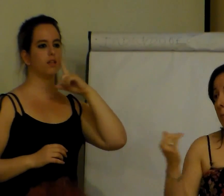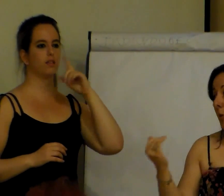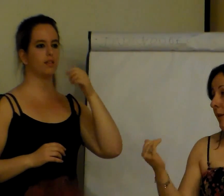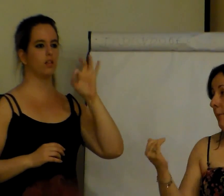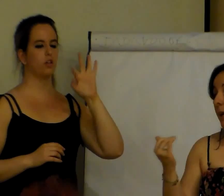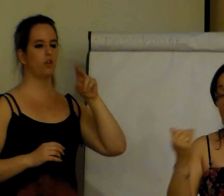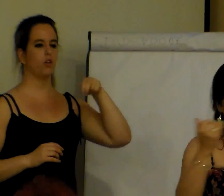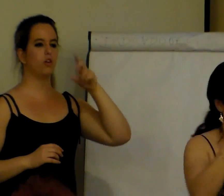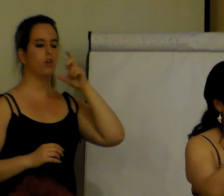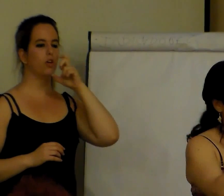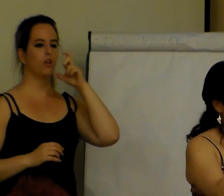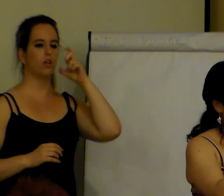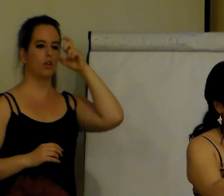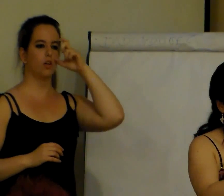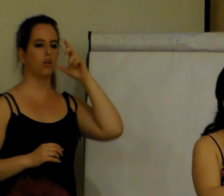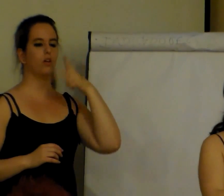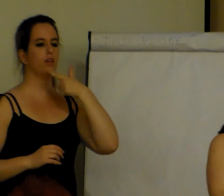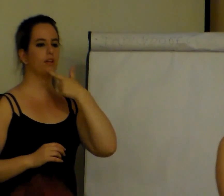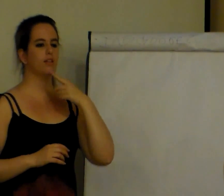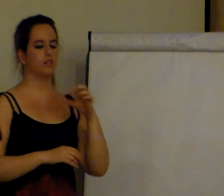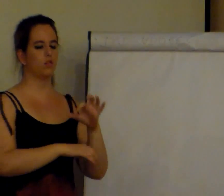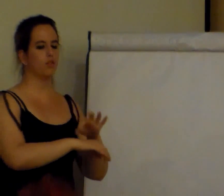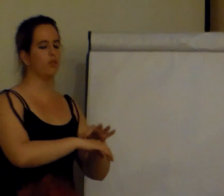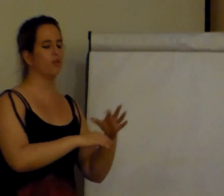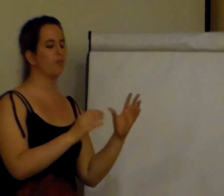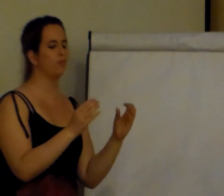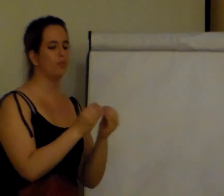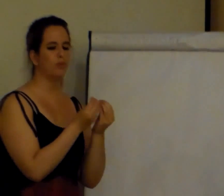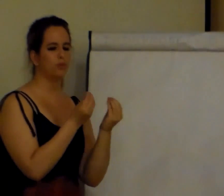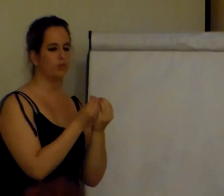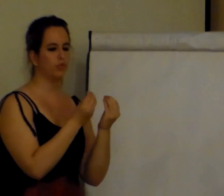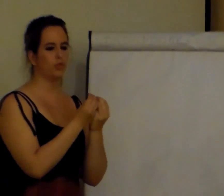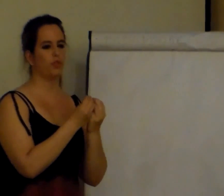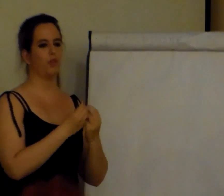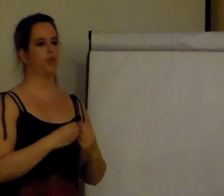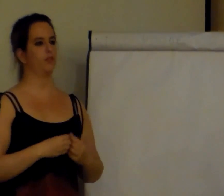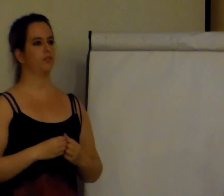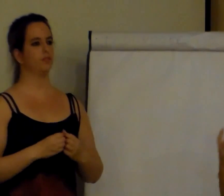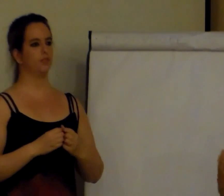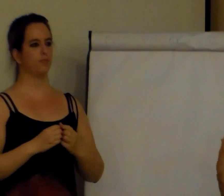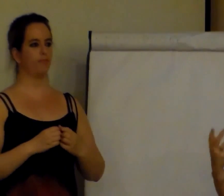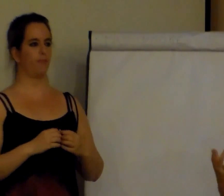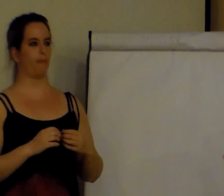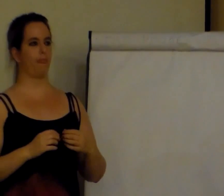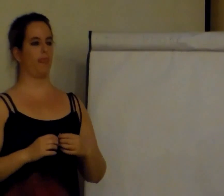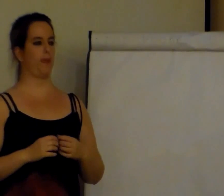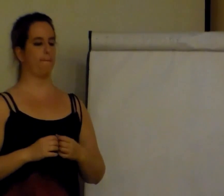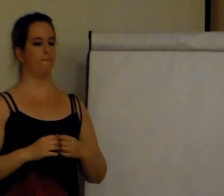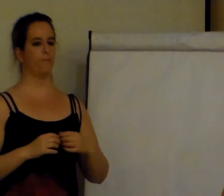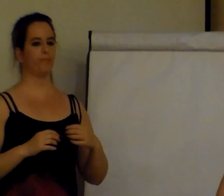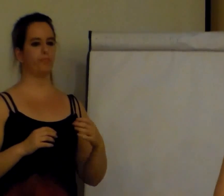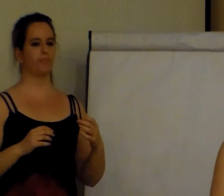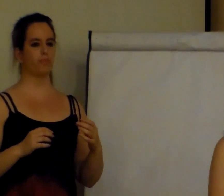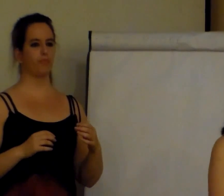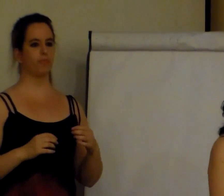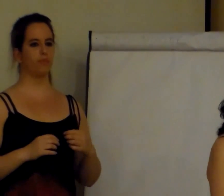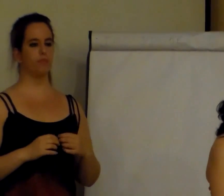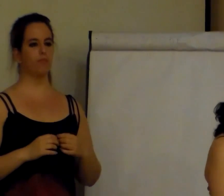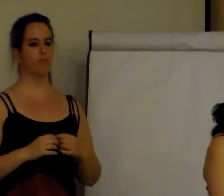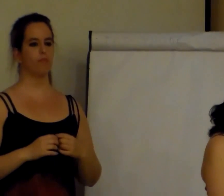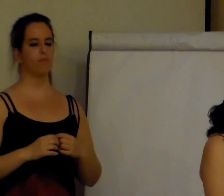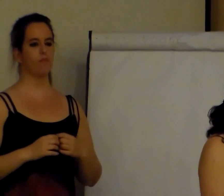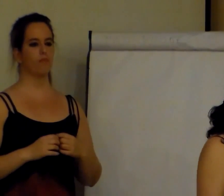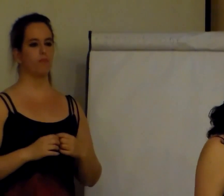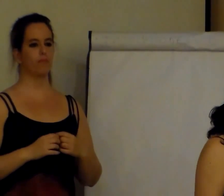nos va a servir de puente para que después hable la doctora abogada que nos acompaña hoy de la Fundación del tema de la discapacidad y la